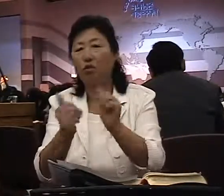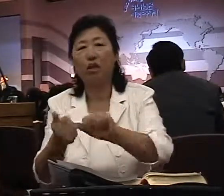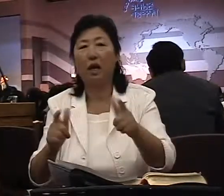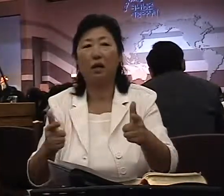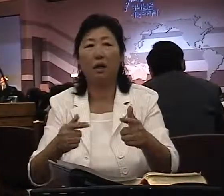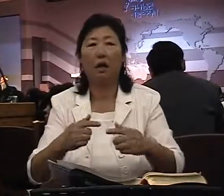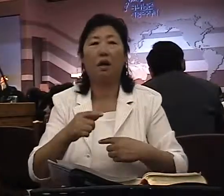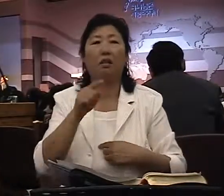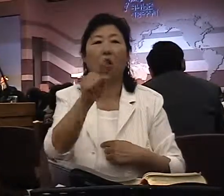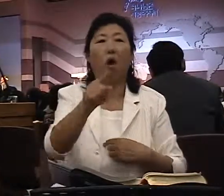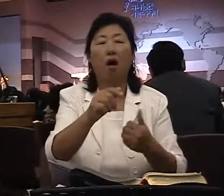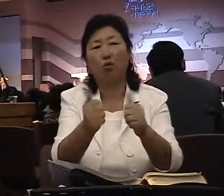엄청난 메시지였다고 합니다.